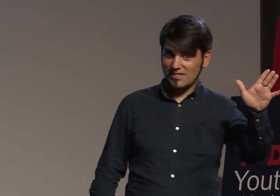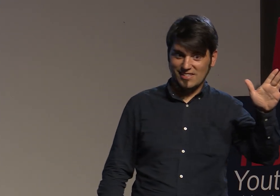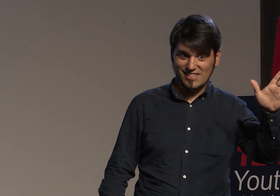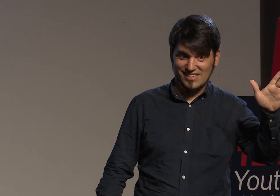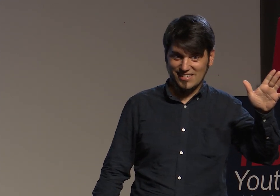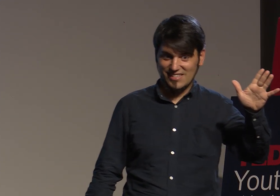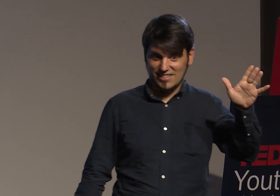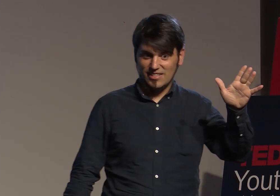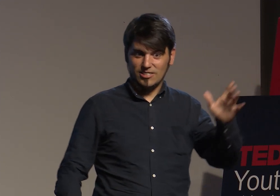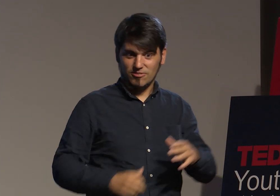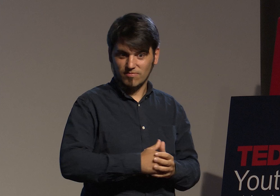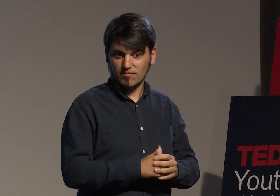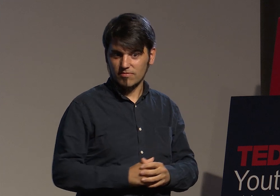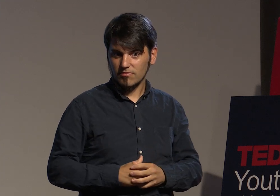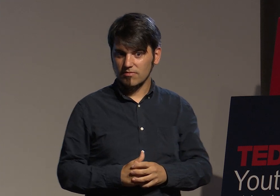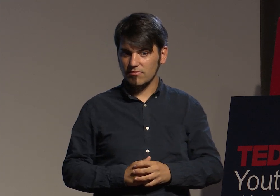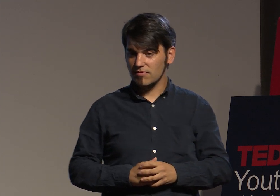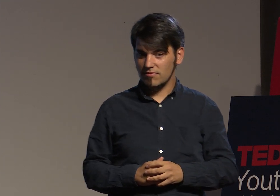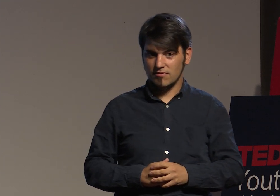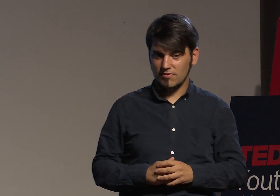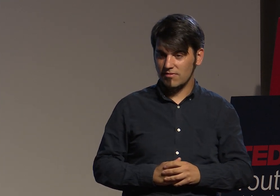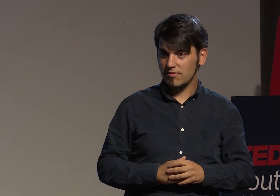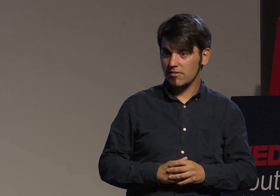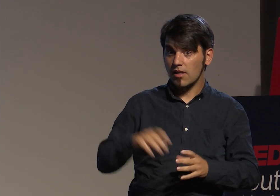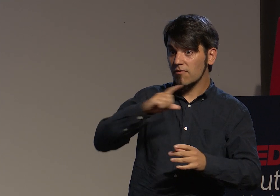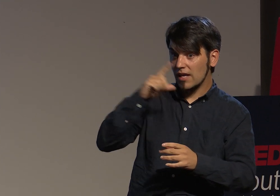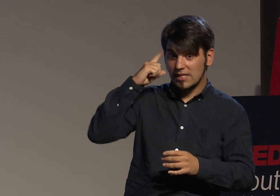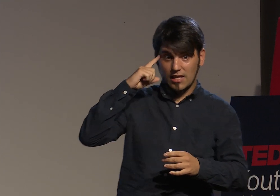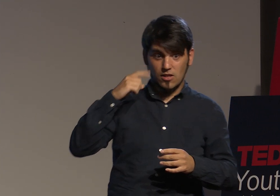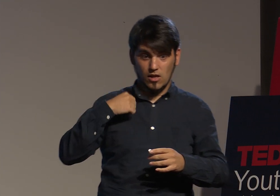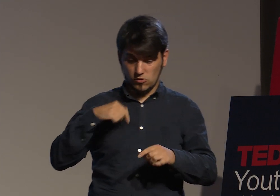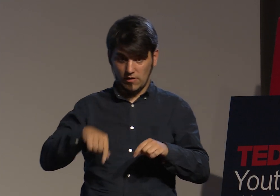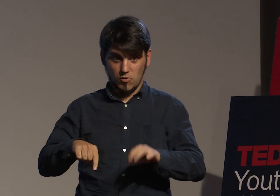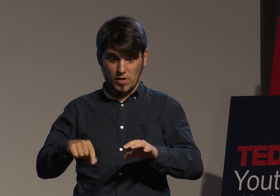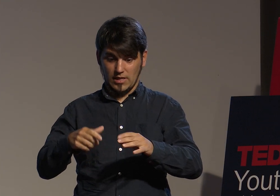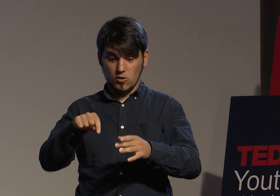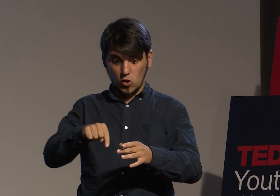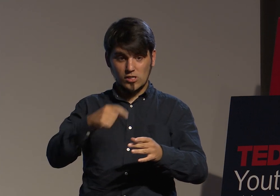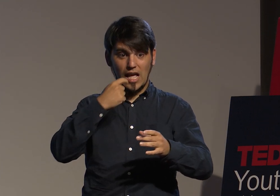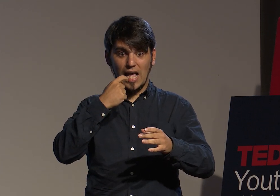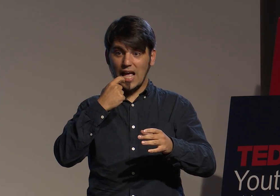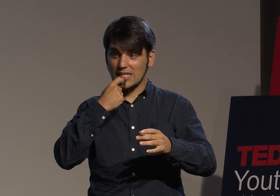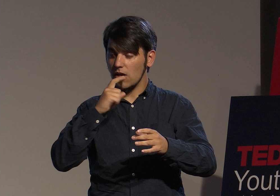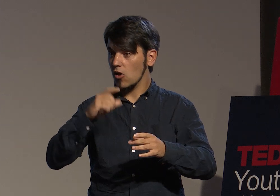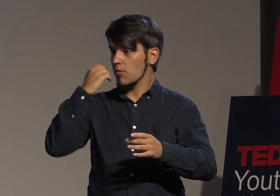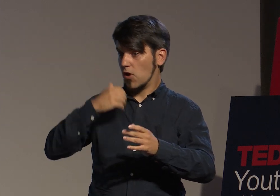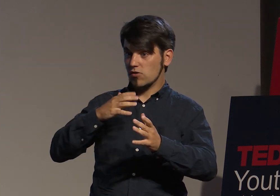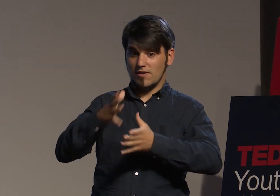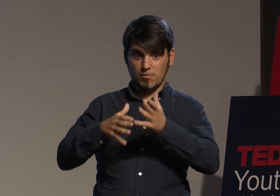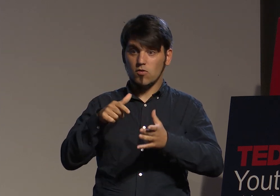че уж нали, съм българин, че ползвам жестов език, отношението към мен е, че съм чужденец и